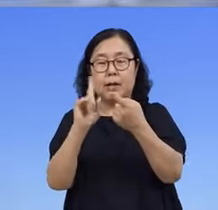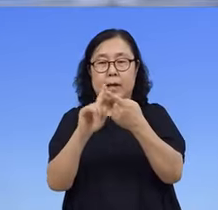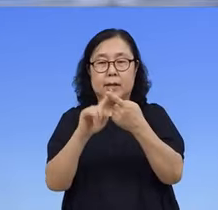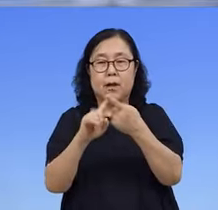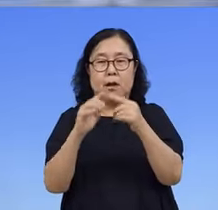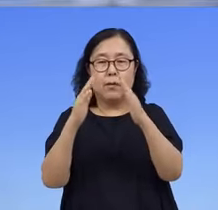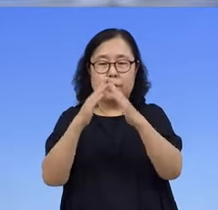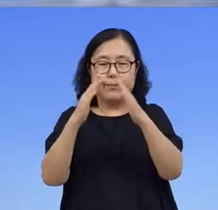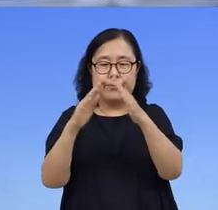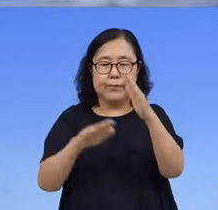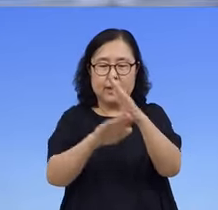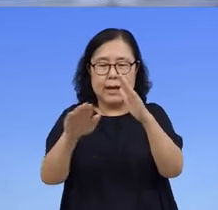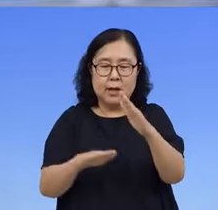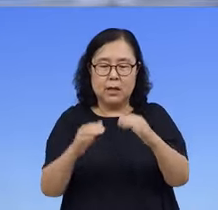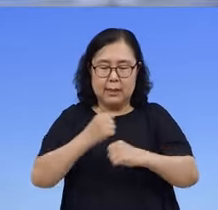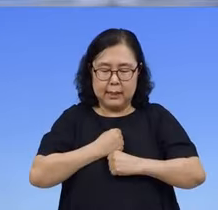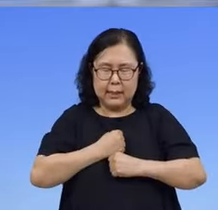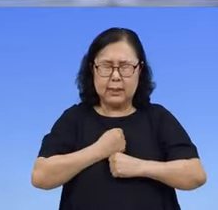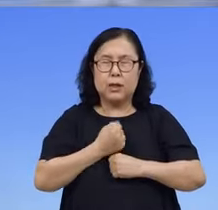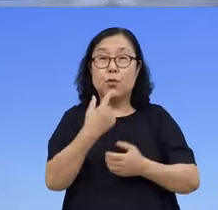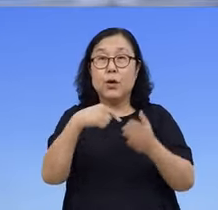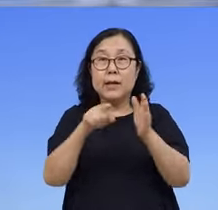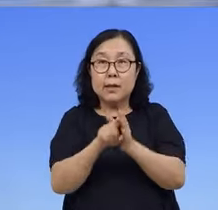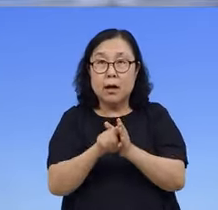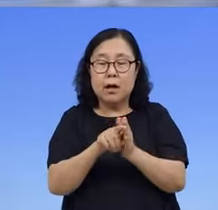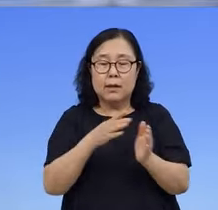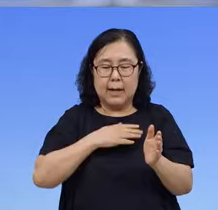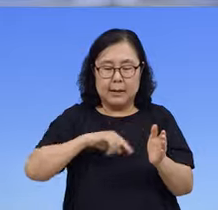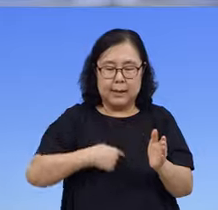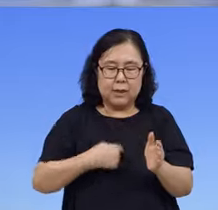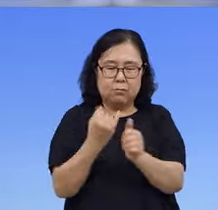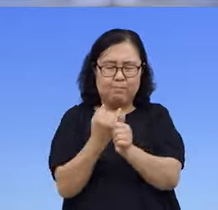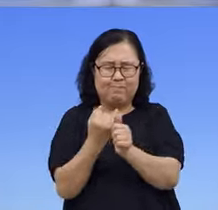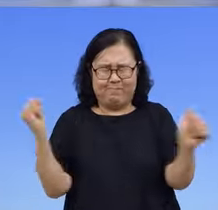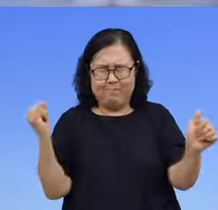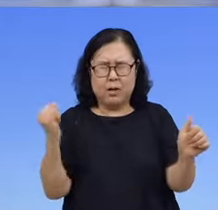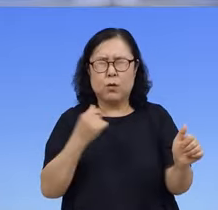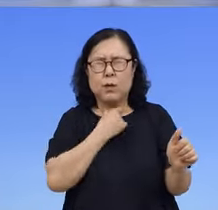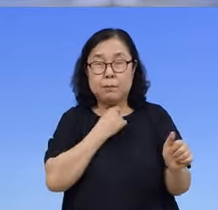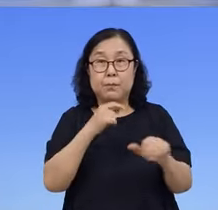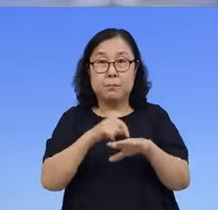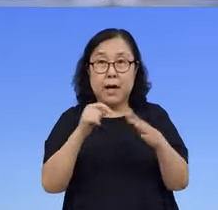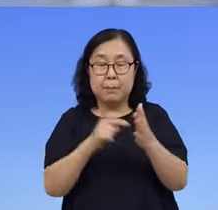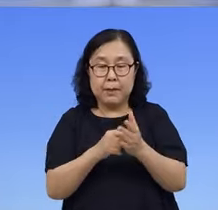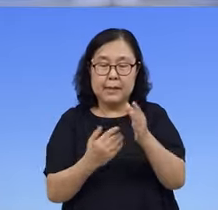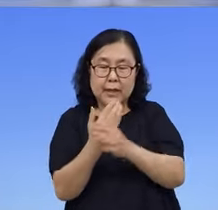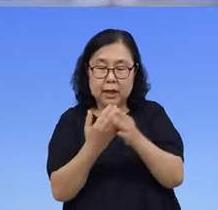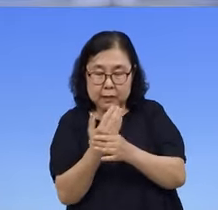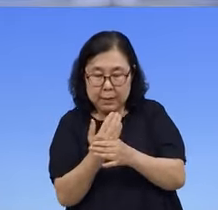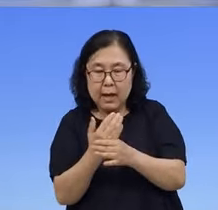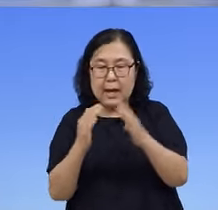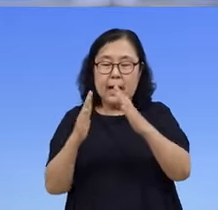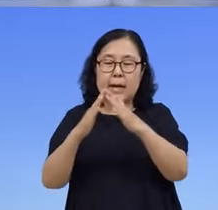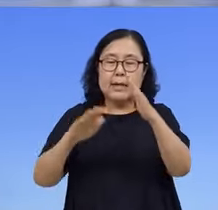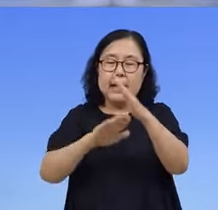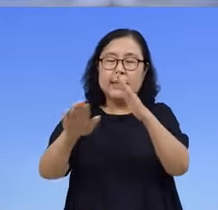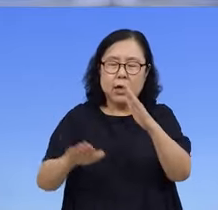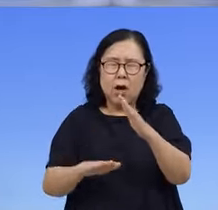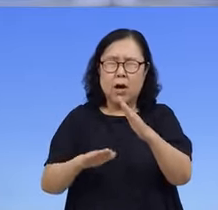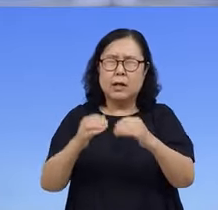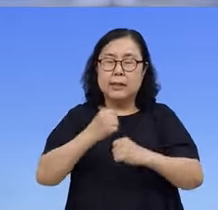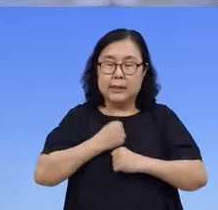대하여 가정을 지키기 위하여 마음 같아서는 본인도 이혼하고 싶은 마음이 불끈불끈 찾아왔지만 가정을